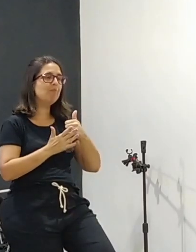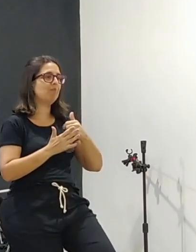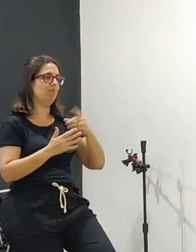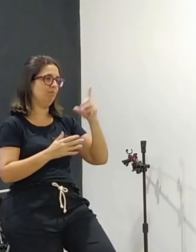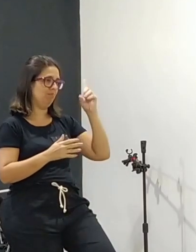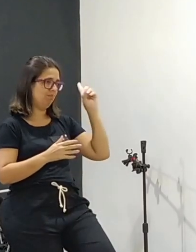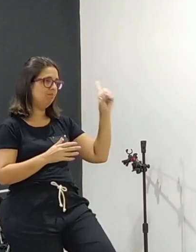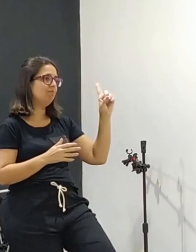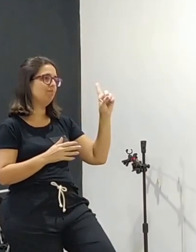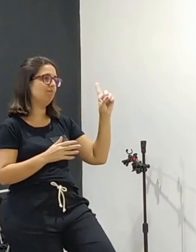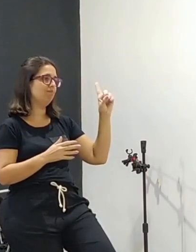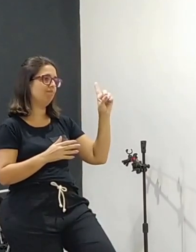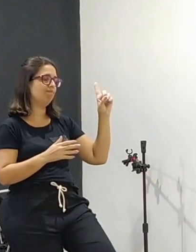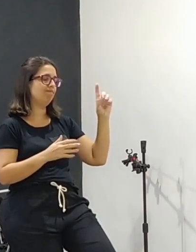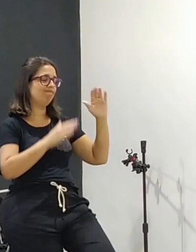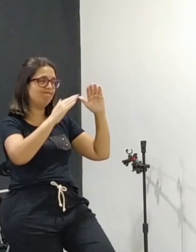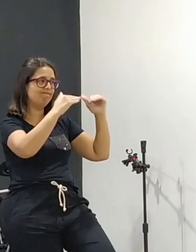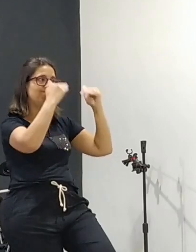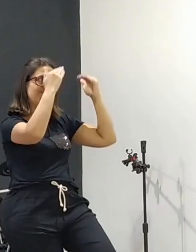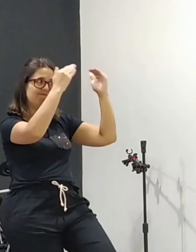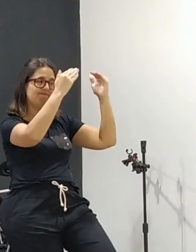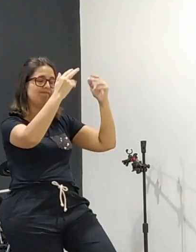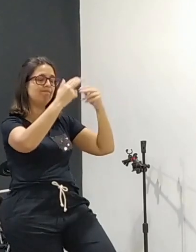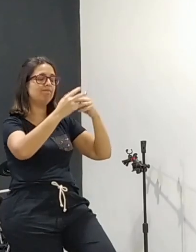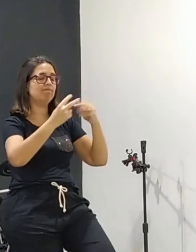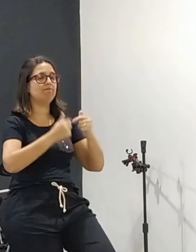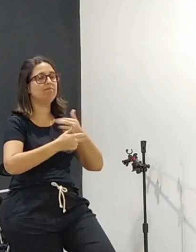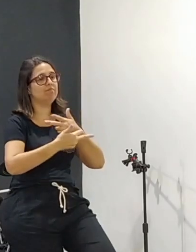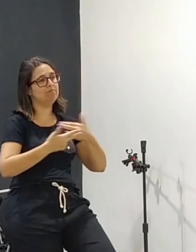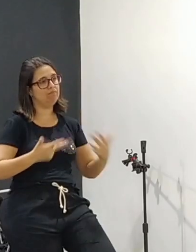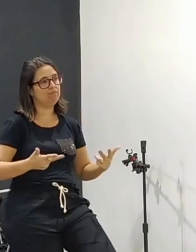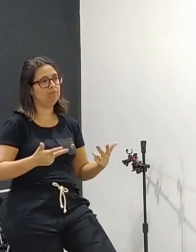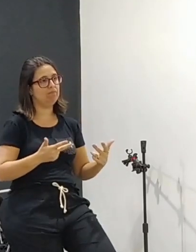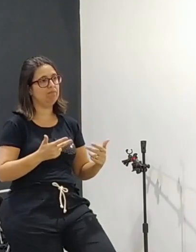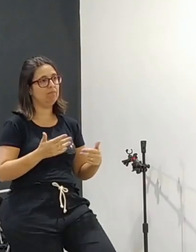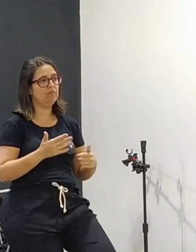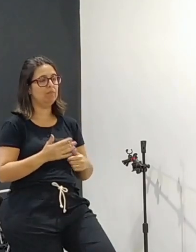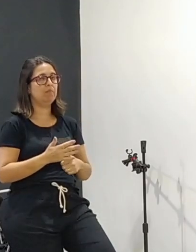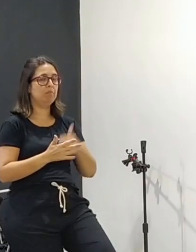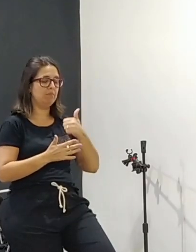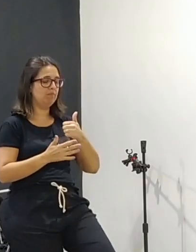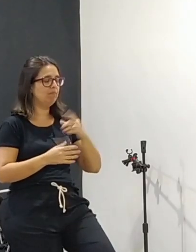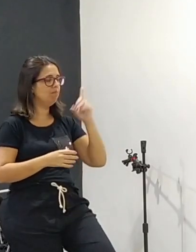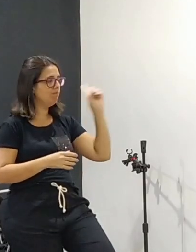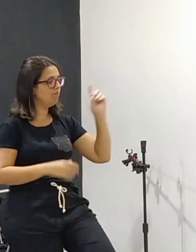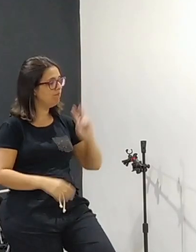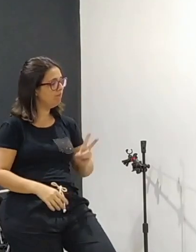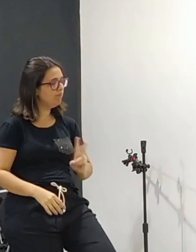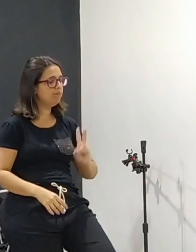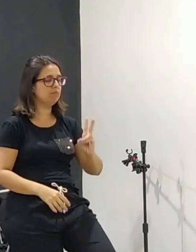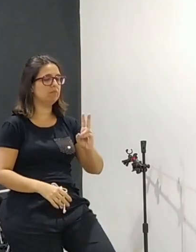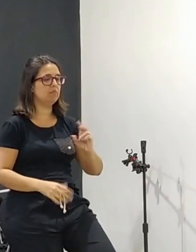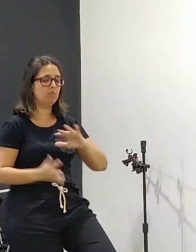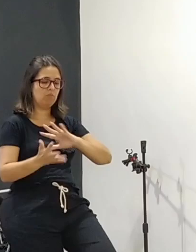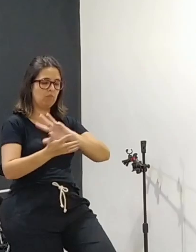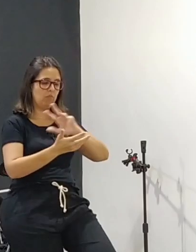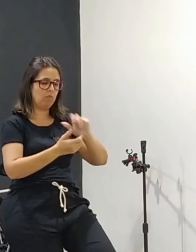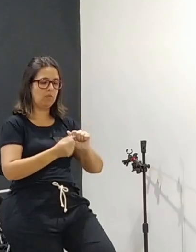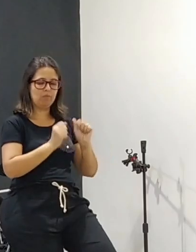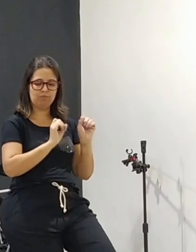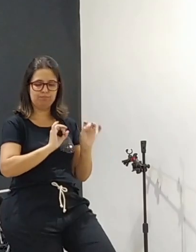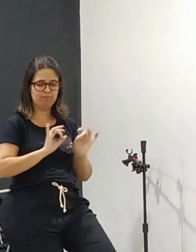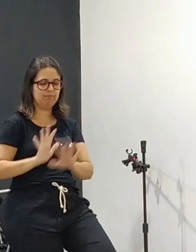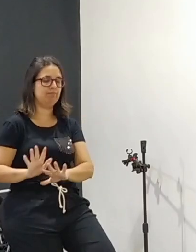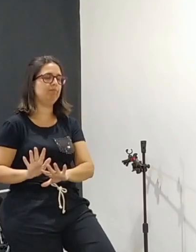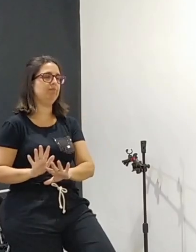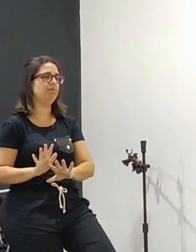tudo, né? Nós precisamos colocar Deus na posição que é só dele. Deixa o mundo para trás,